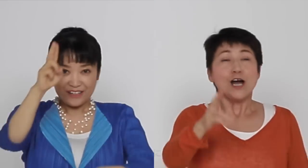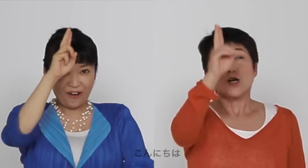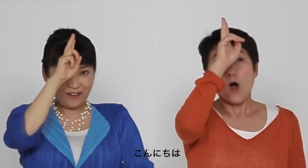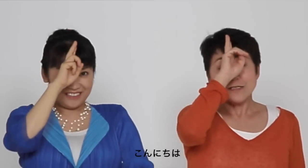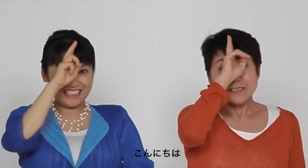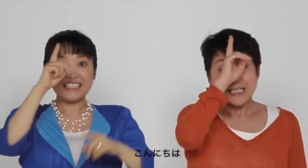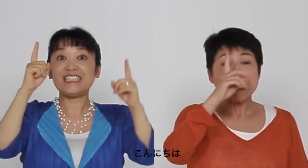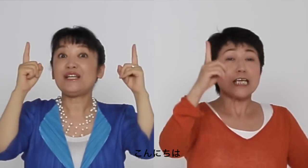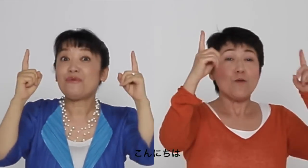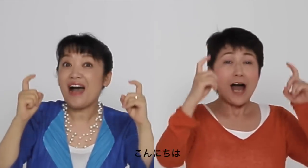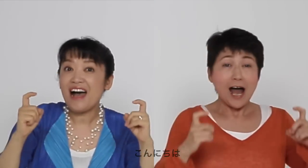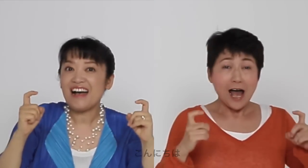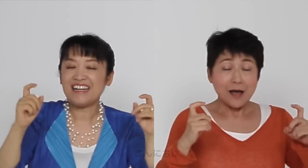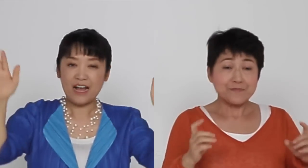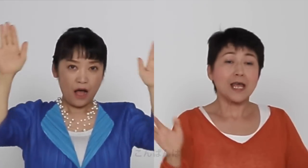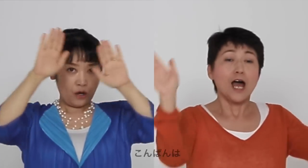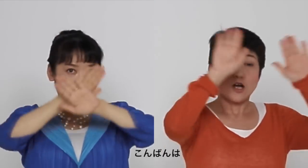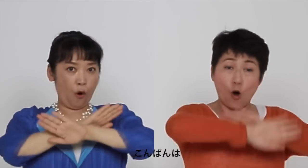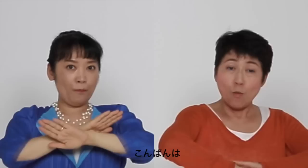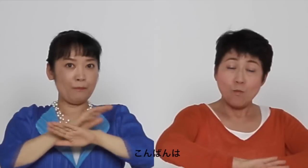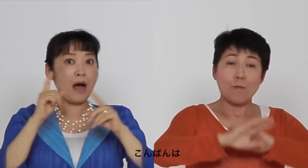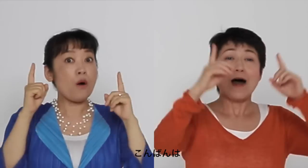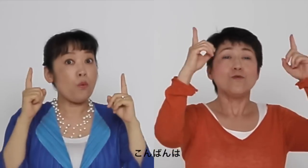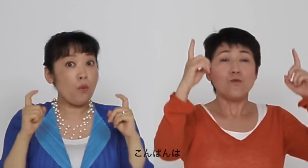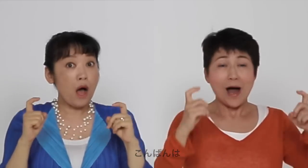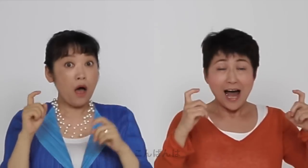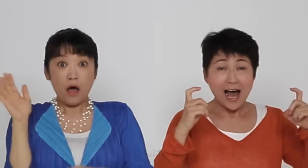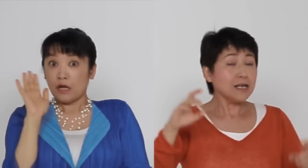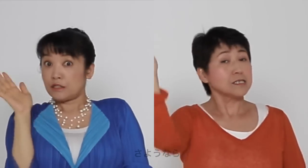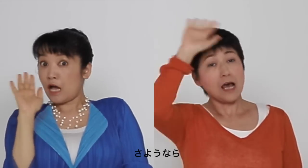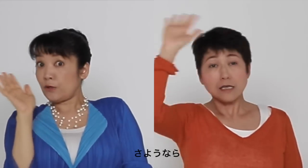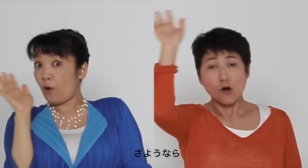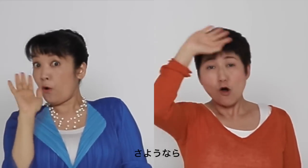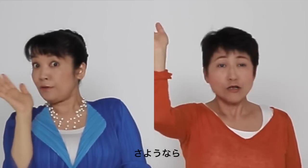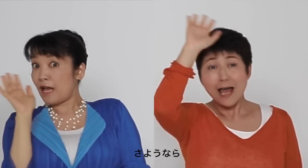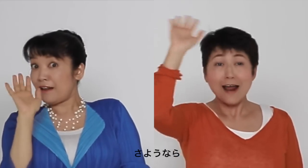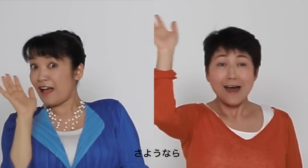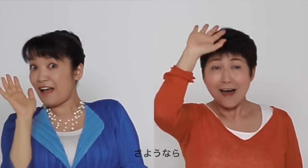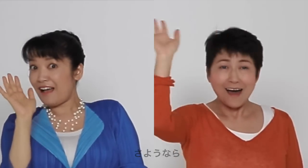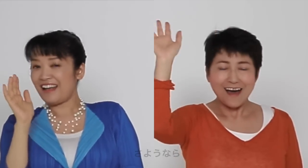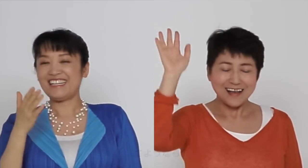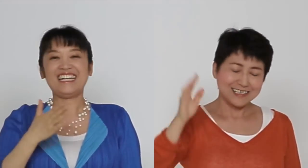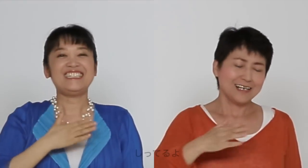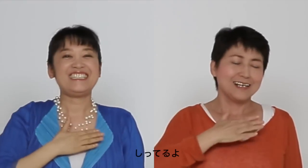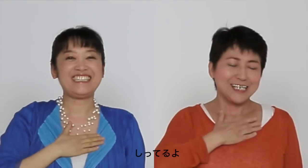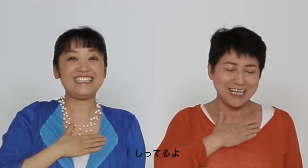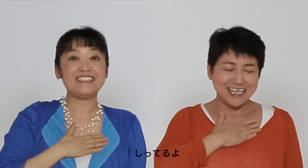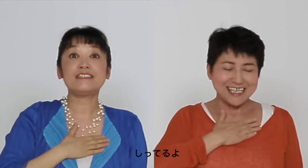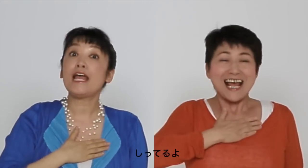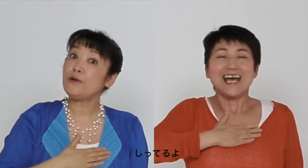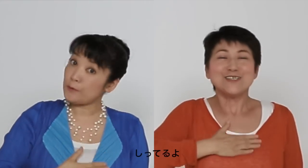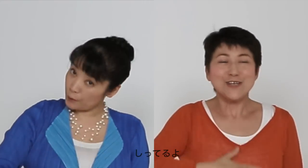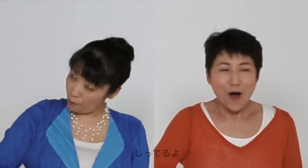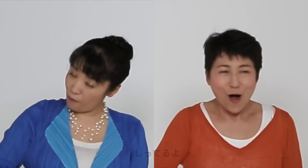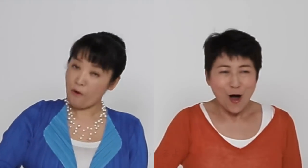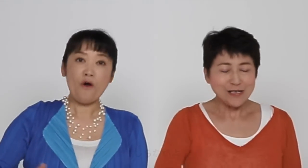こんにちは、こんばんは、さようなら。知ってるよ、